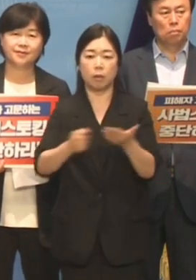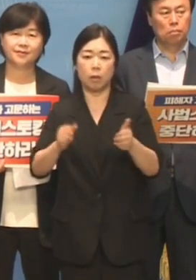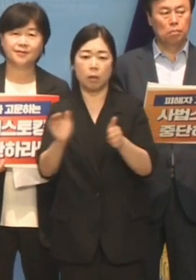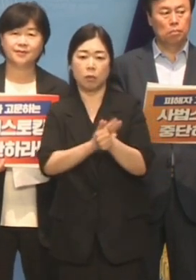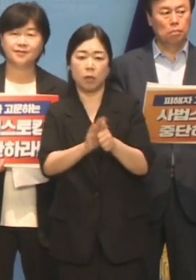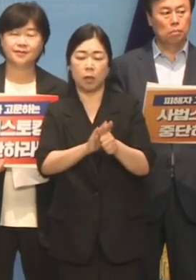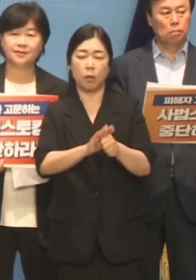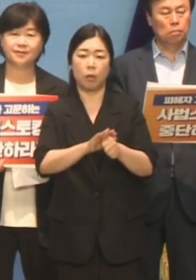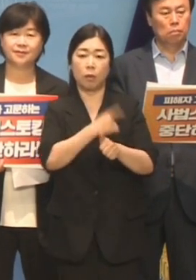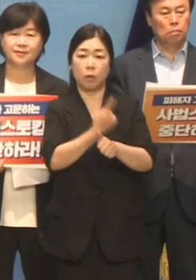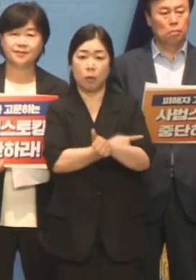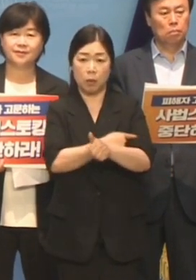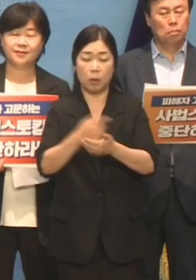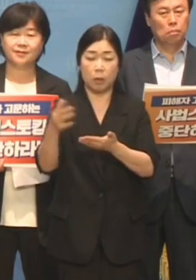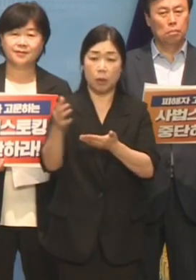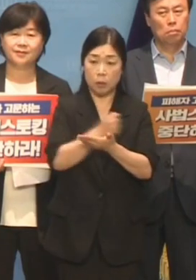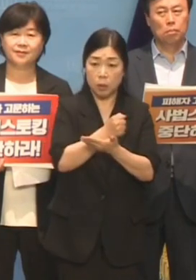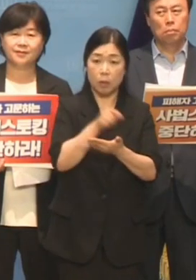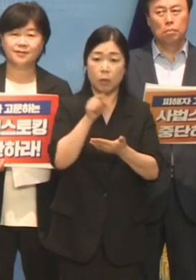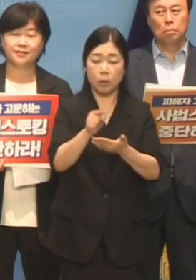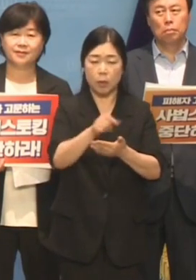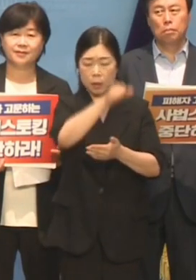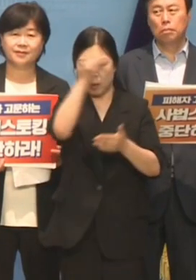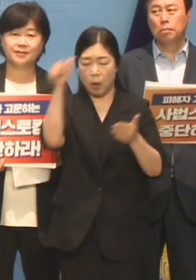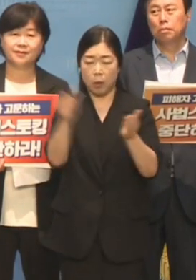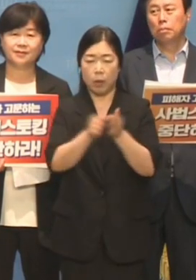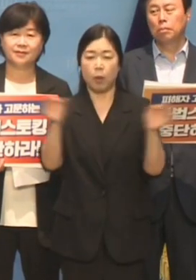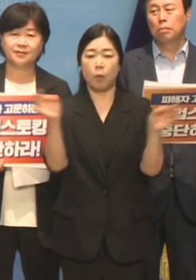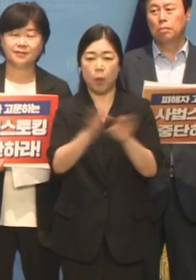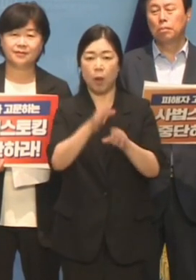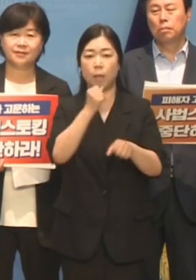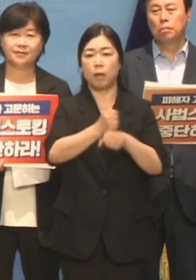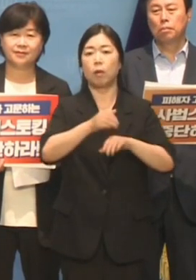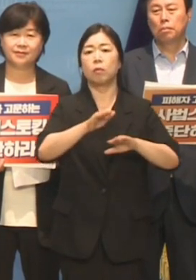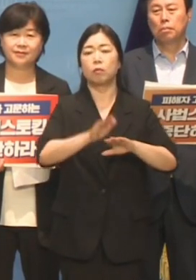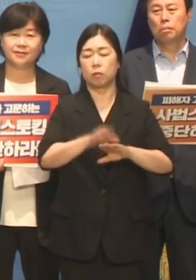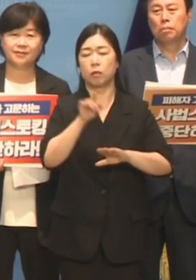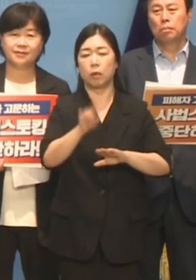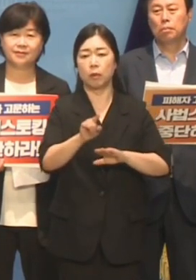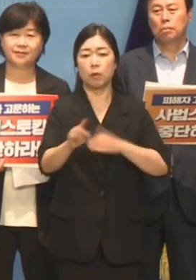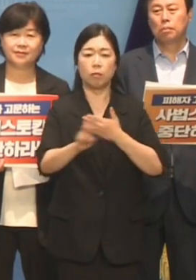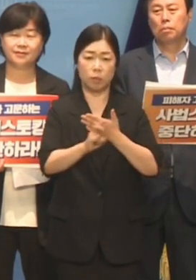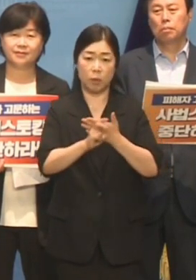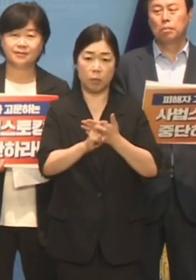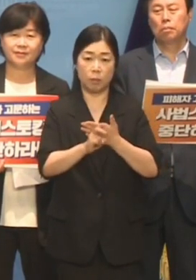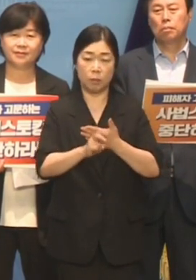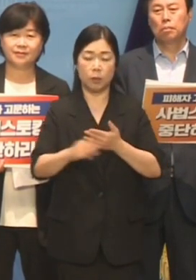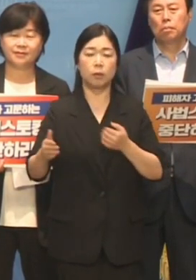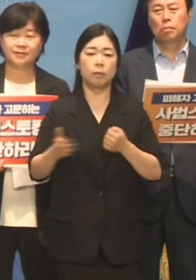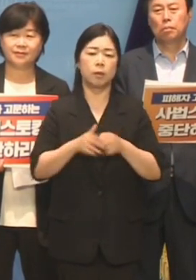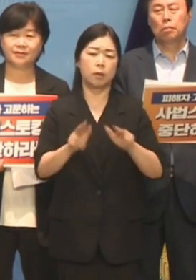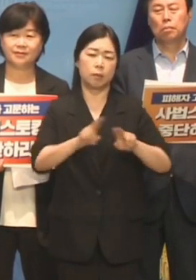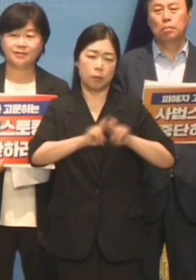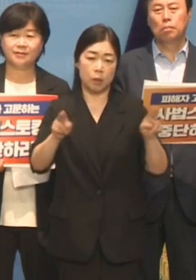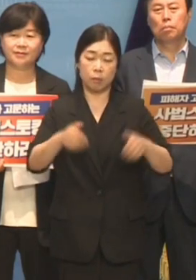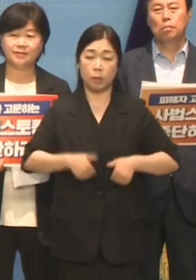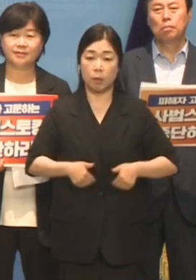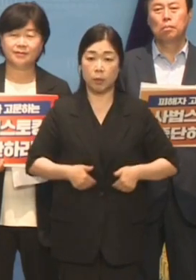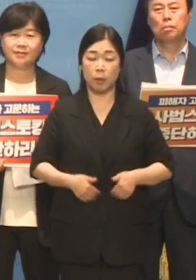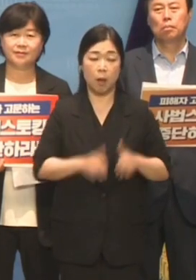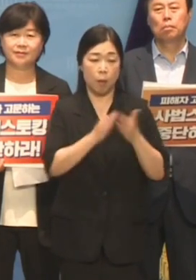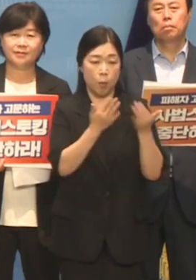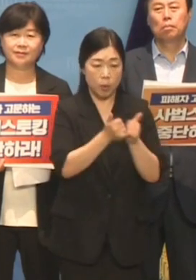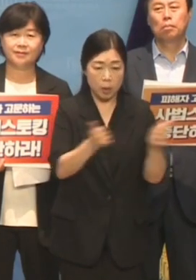위자료 채권을 영구적으로 소멸시키려는 불법 행위로 즉각 철회되어야 합니다.